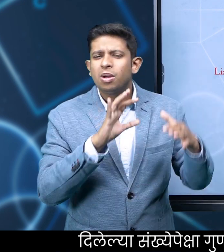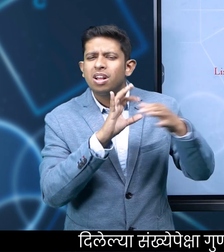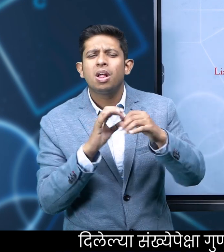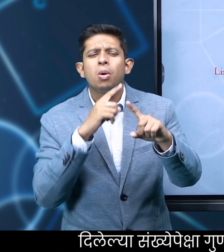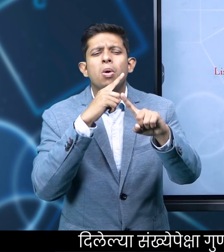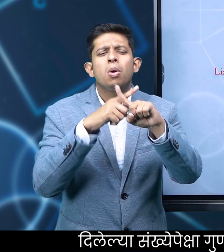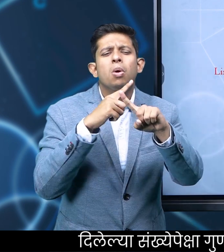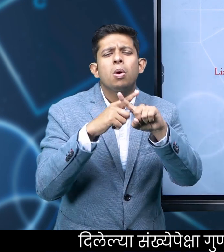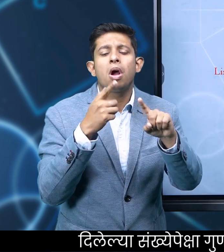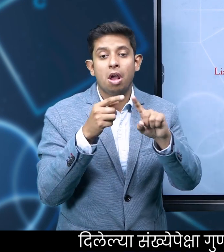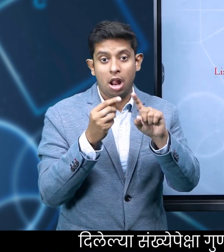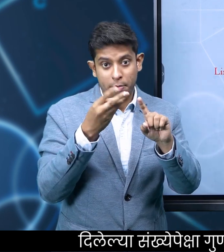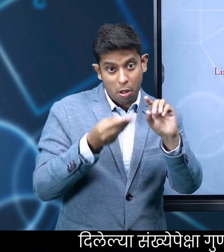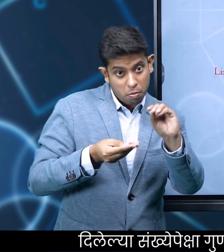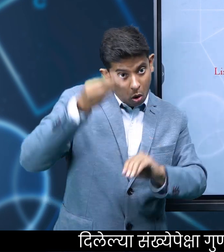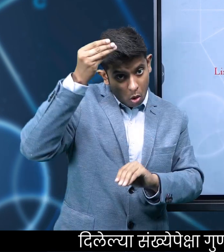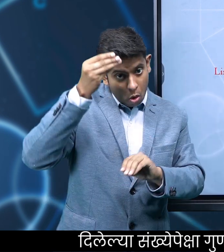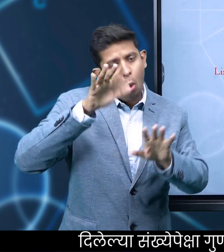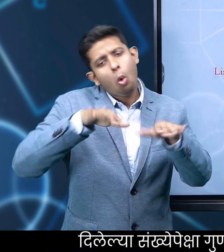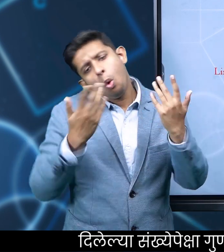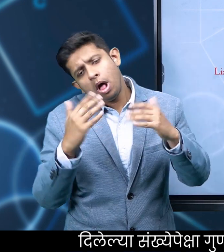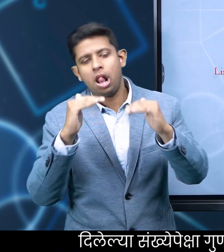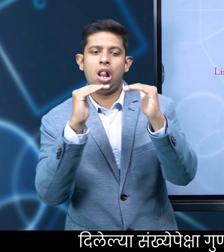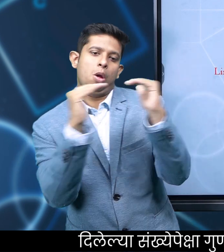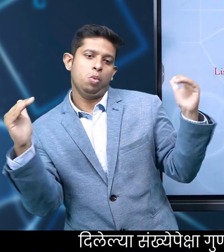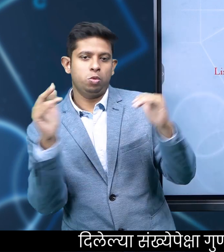दिलेल्या संख्येपेक्षा गुणाकार नेहमी जास्त किंवा समान असतात.